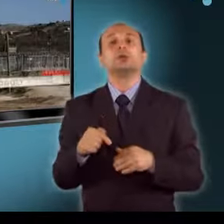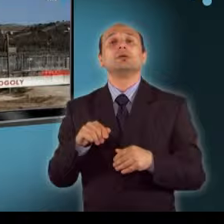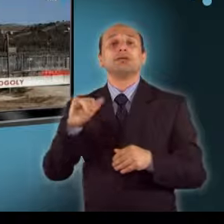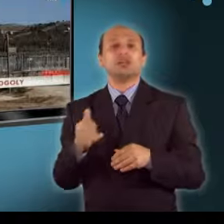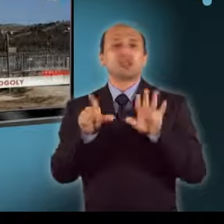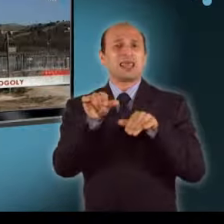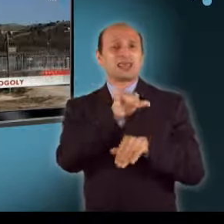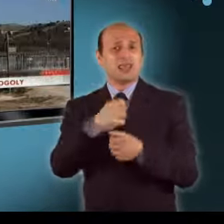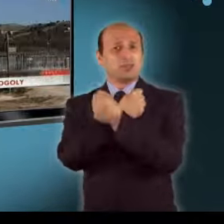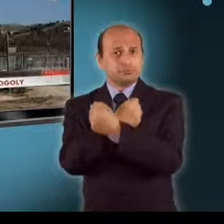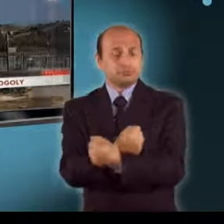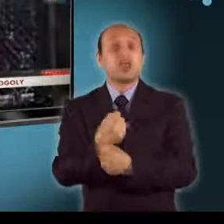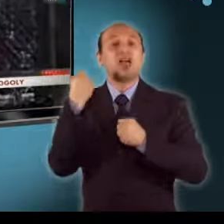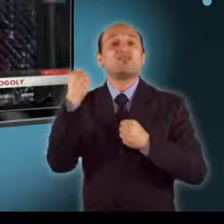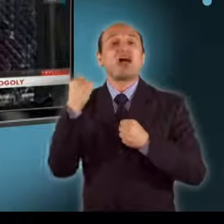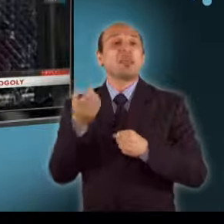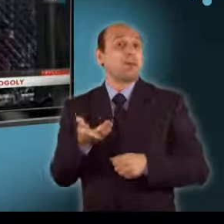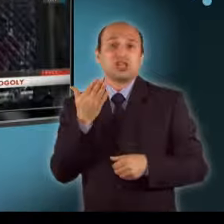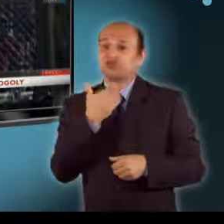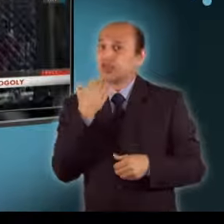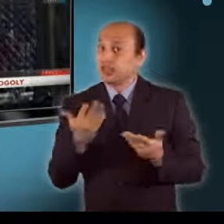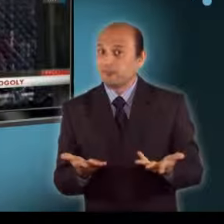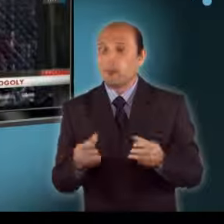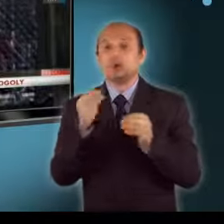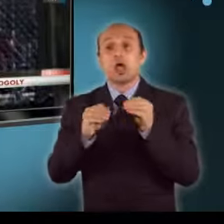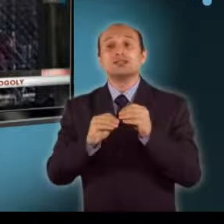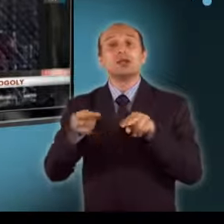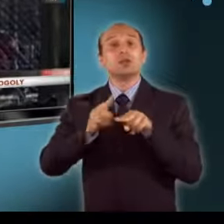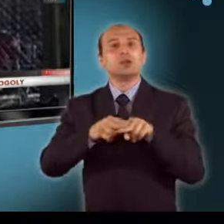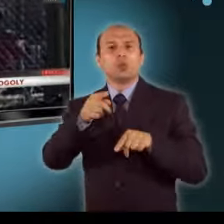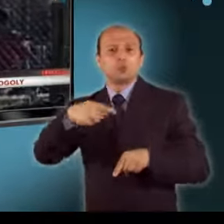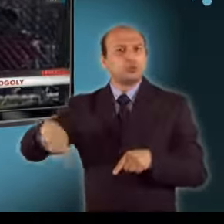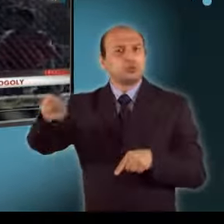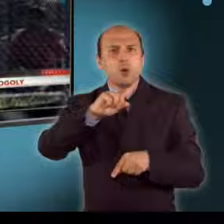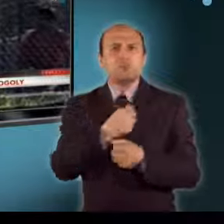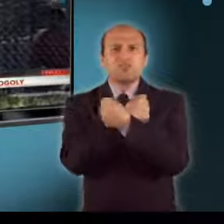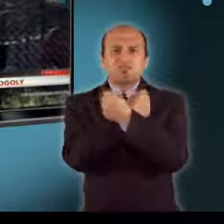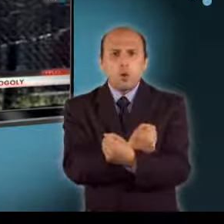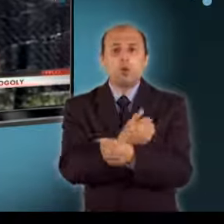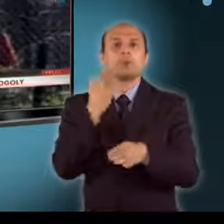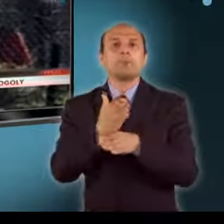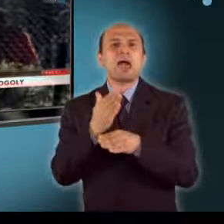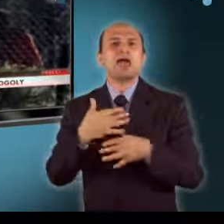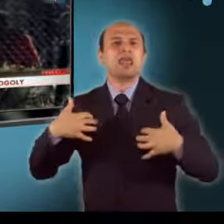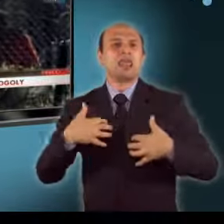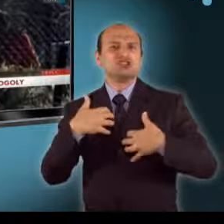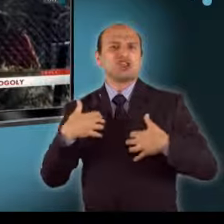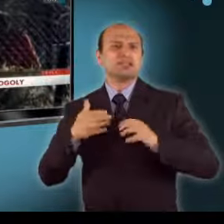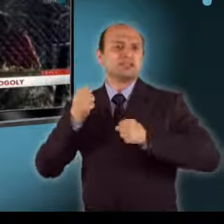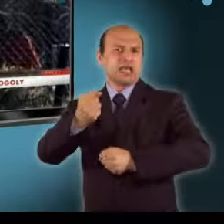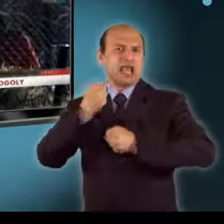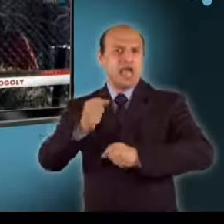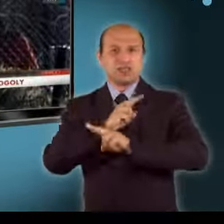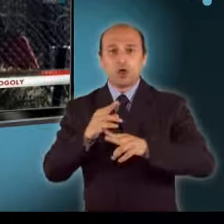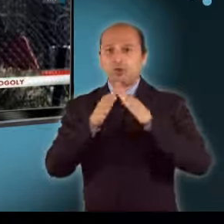7 éve tartották fogva, vádemelés nélkül. Ez az 5. öngyilkosság Guantanamón. Több fogoly most is éhségsztrájkol a